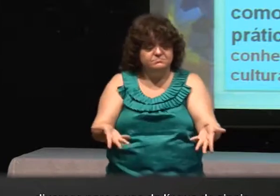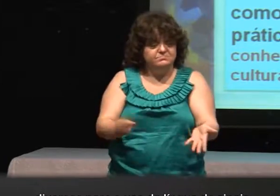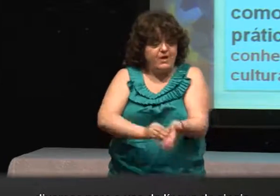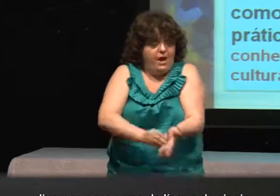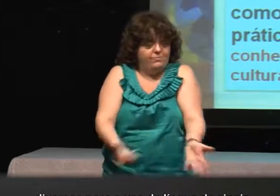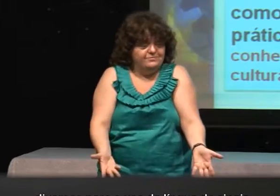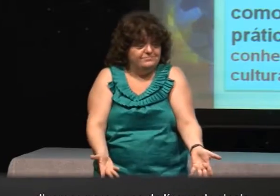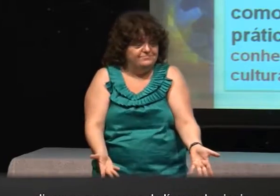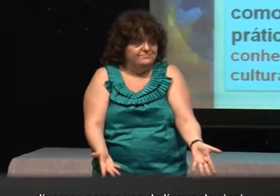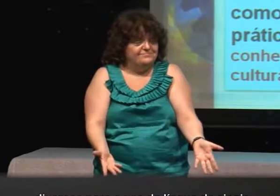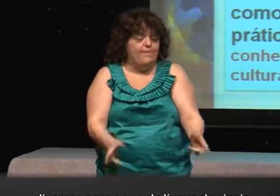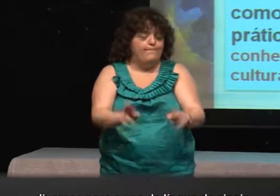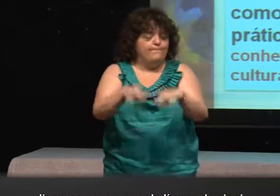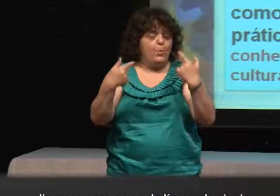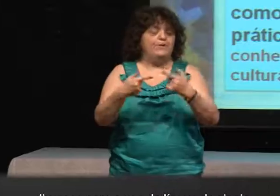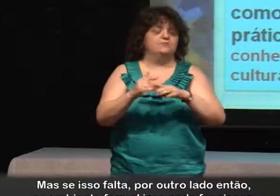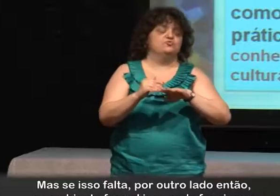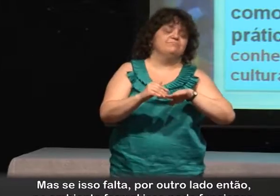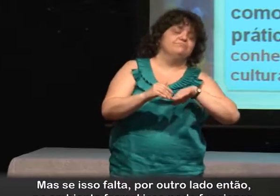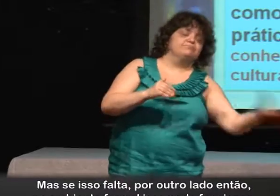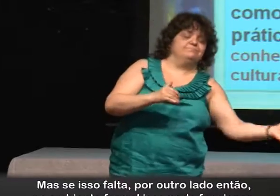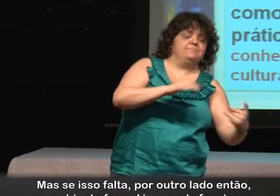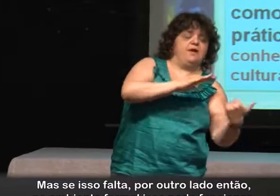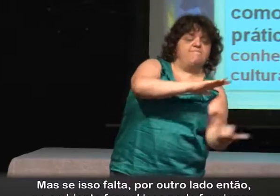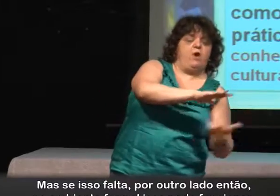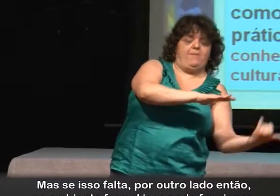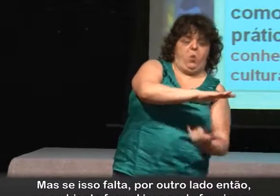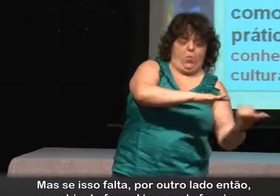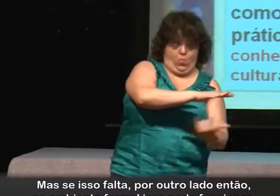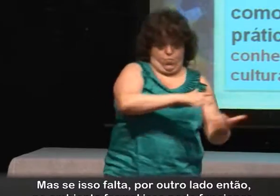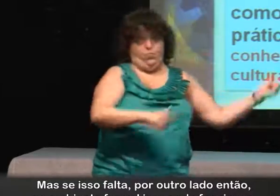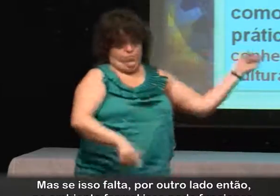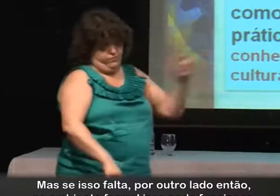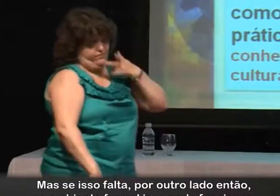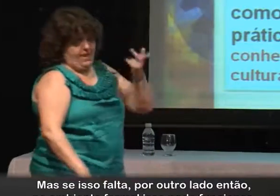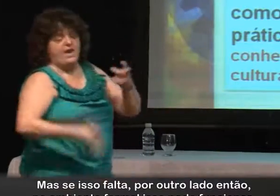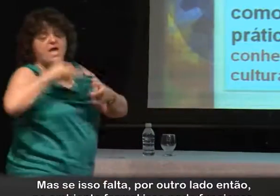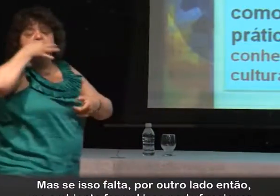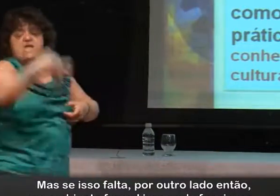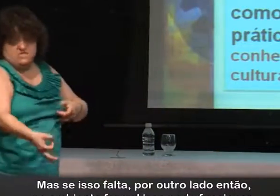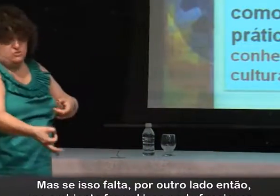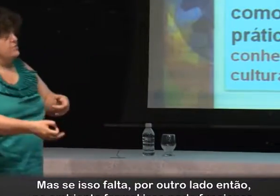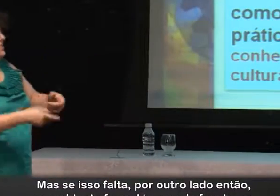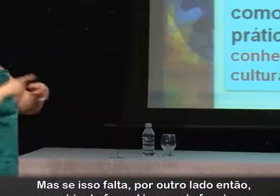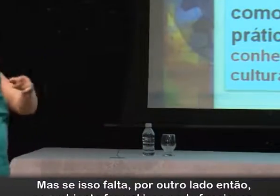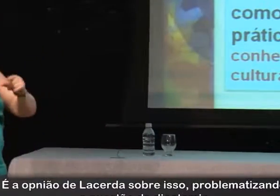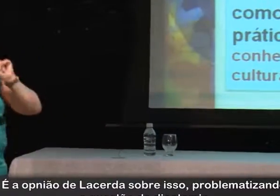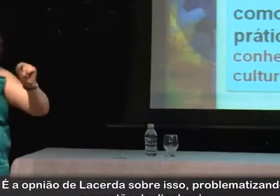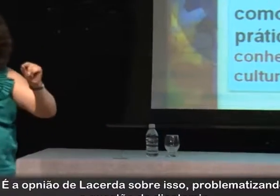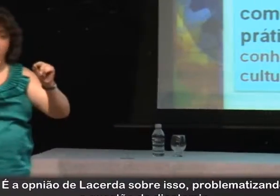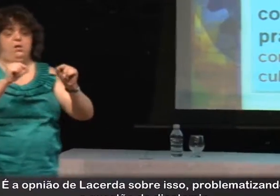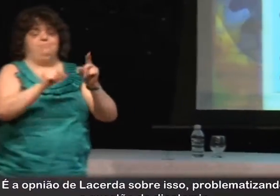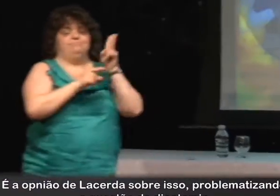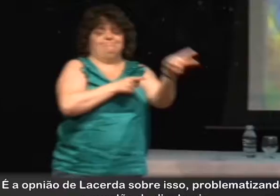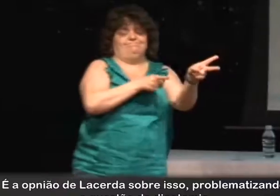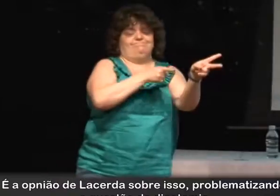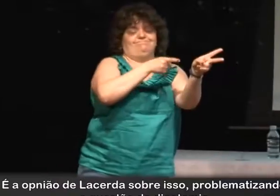diversos para o uso da língua de sinais. Mas se isso falta, por outro lado, então, no ambiente formal isso pode funcionar. É a opinião, então, de Lacerda sobre